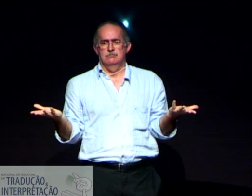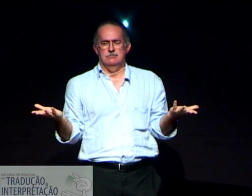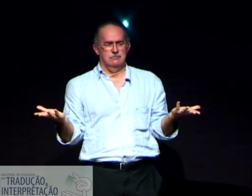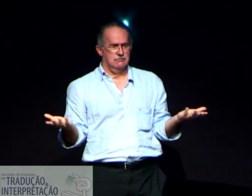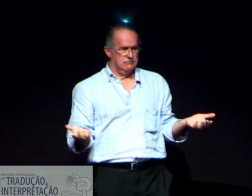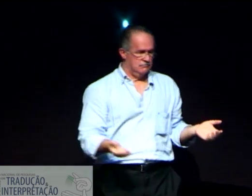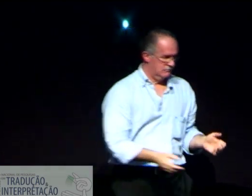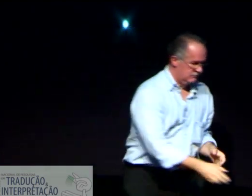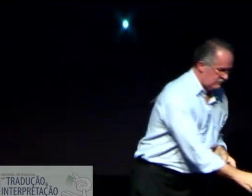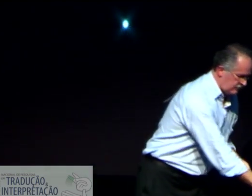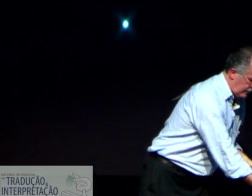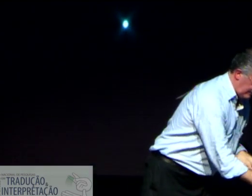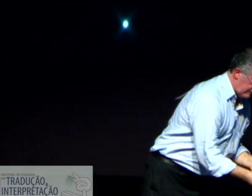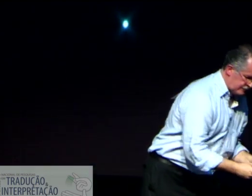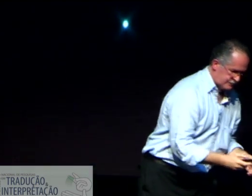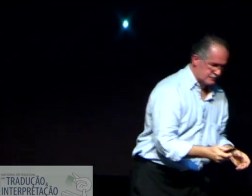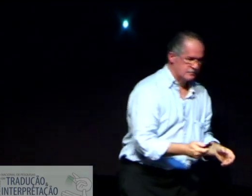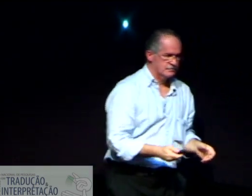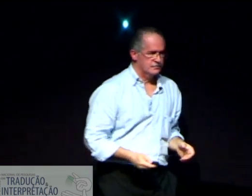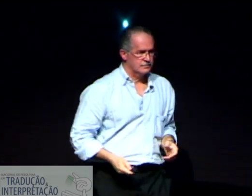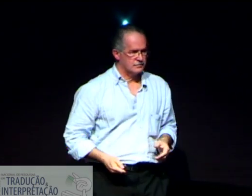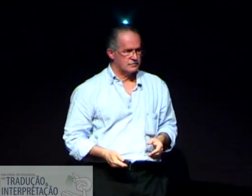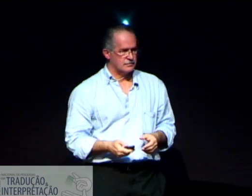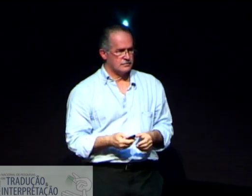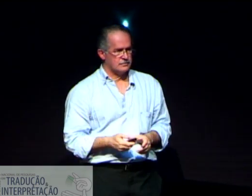cópia de algum tipo de material apenas.